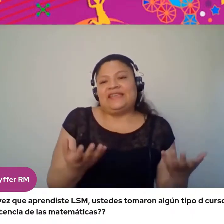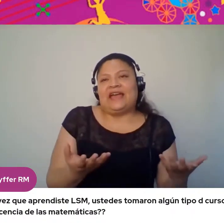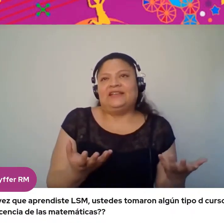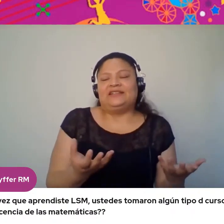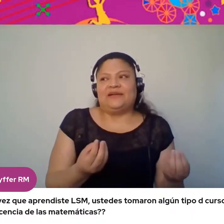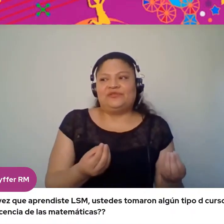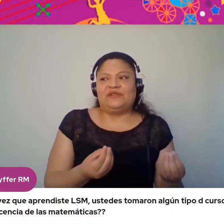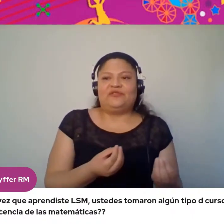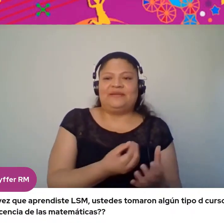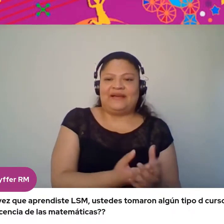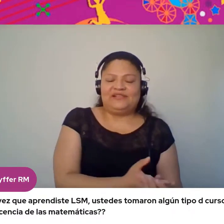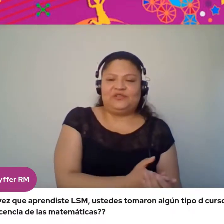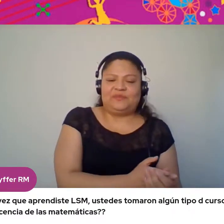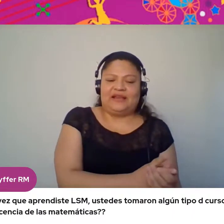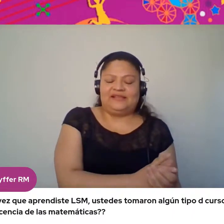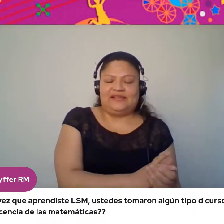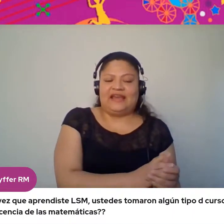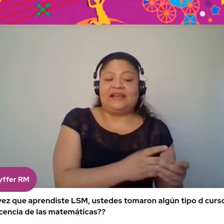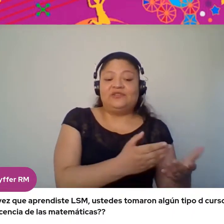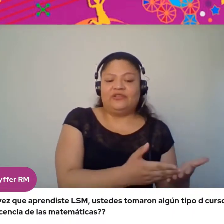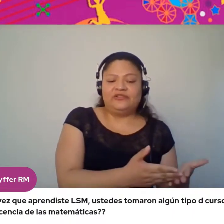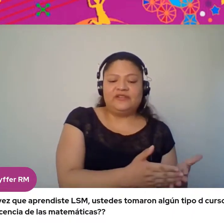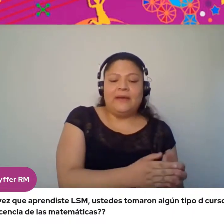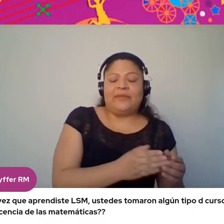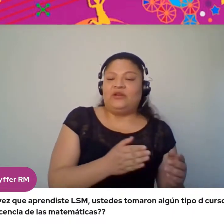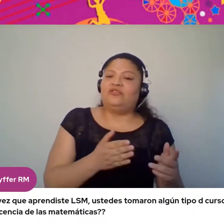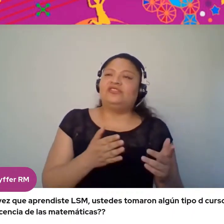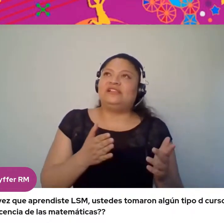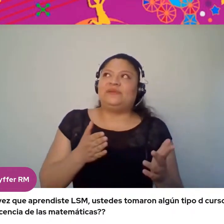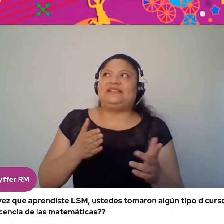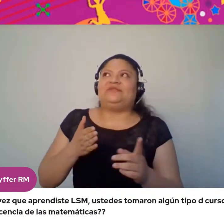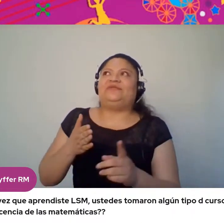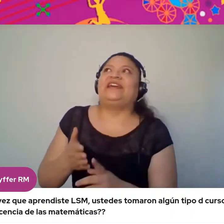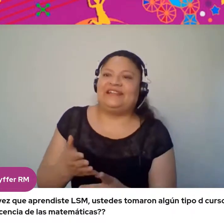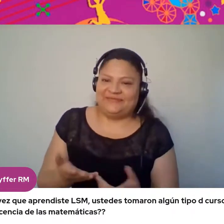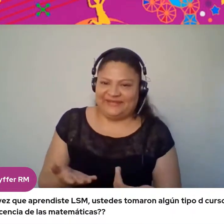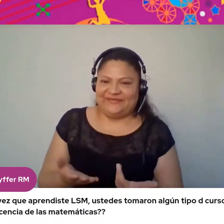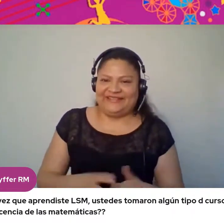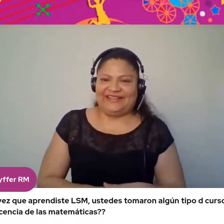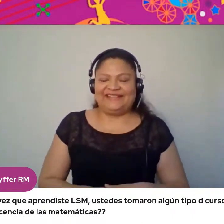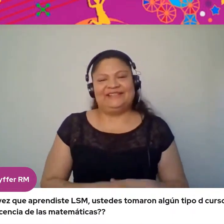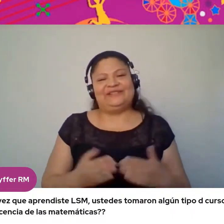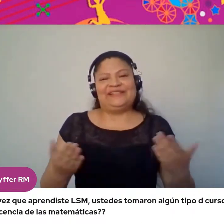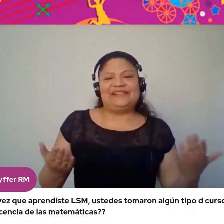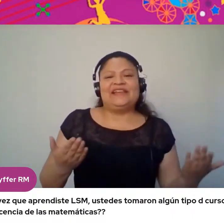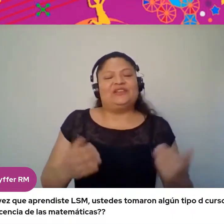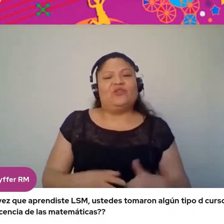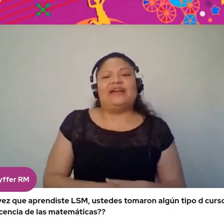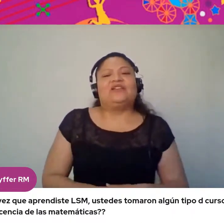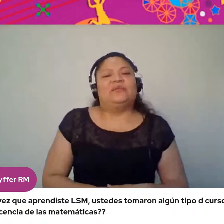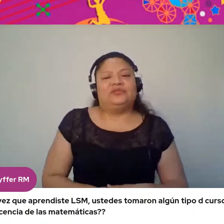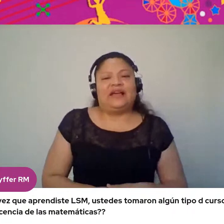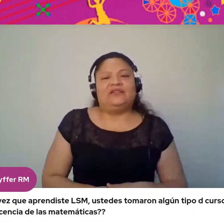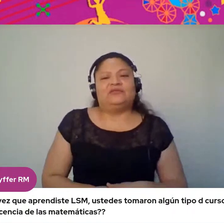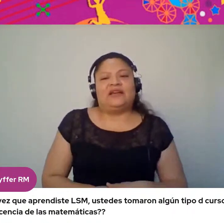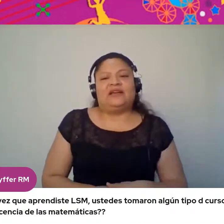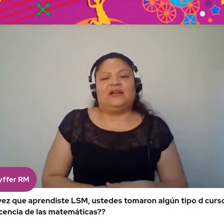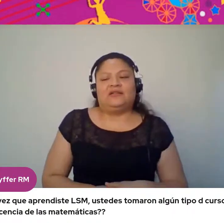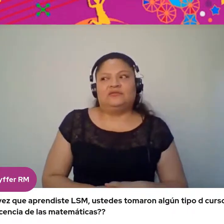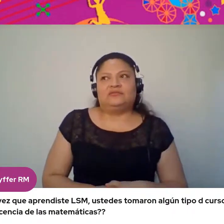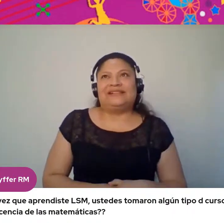Se enseña, digamos, se forman maestros para enseñar a sordos, pero no se especifican en matemáticas. Entonces, no hay como